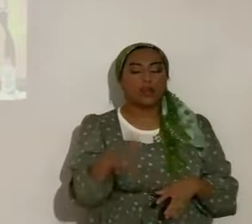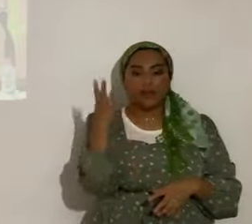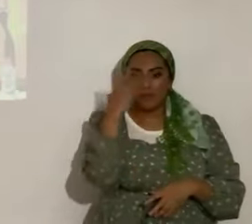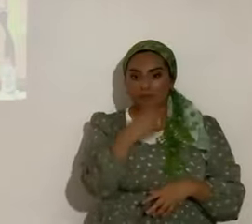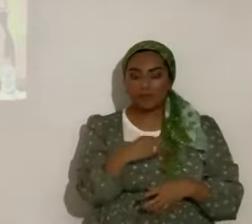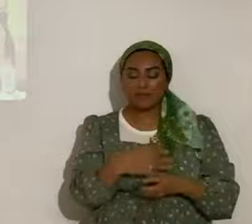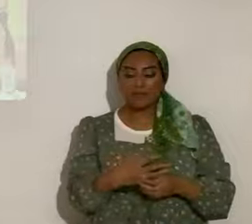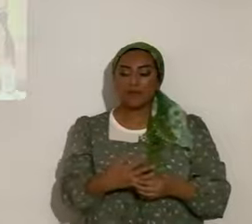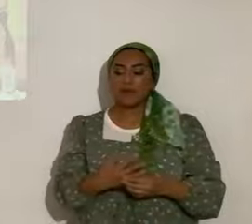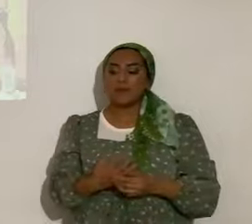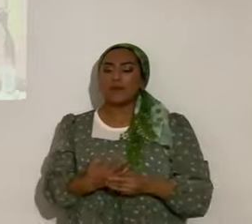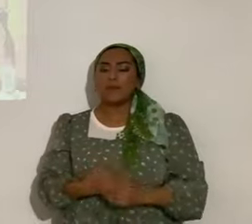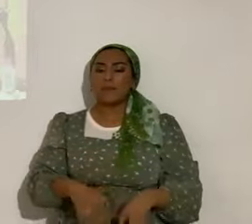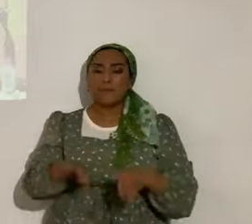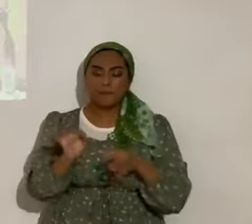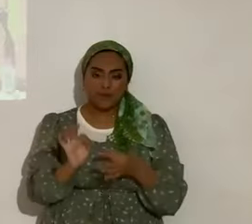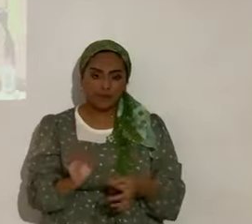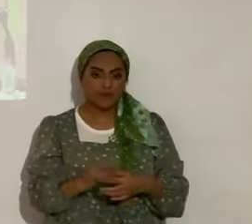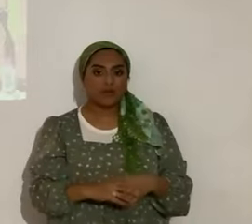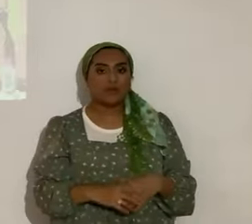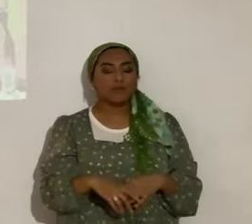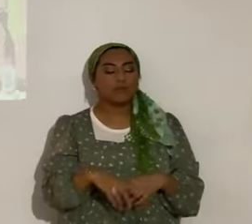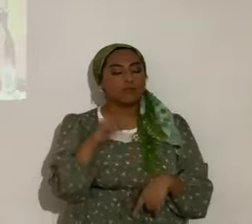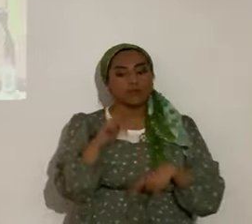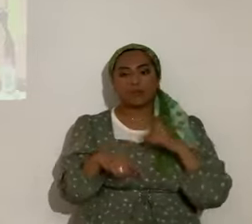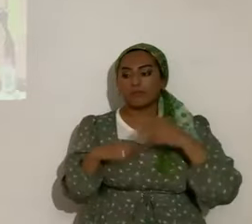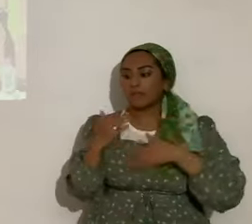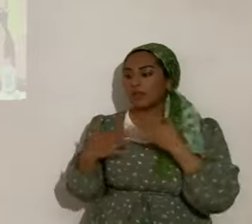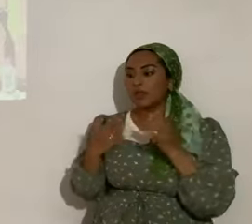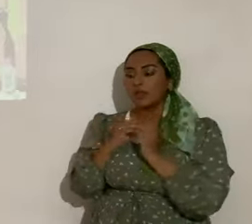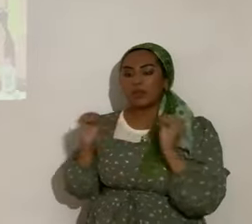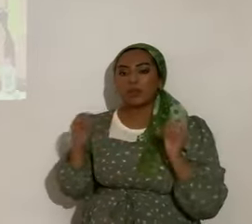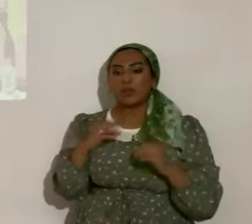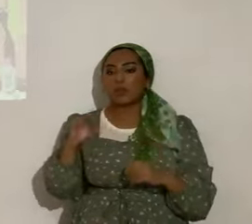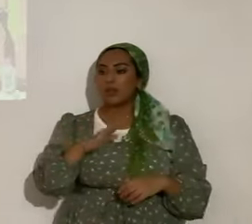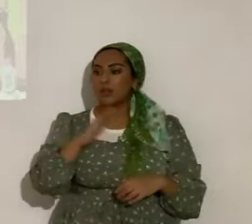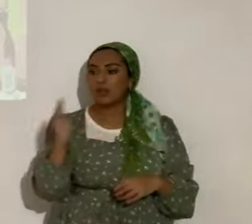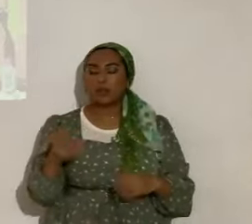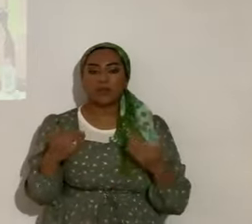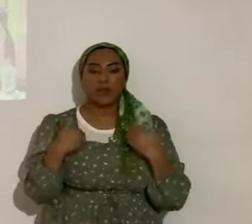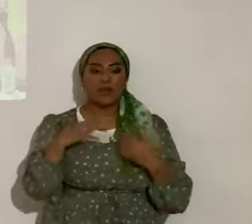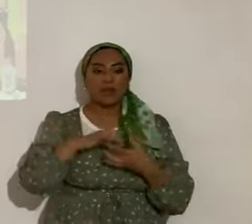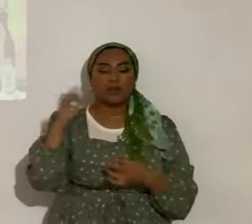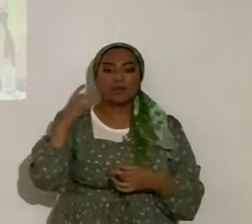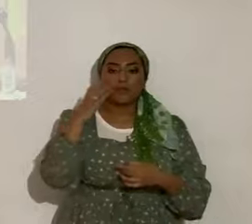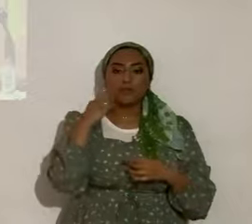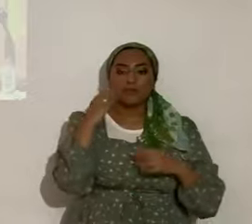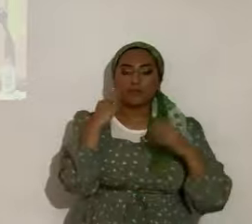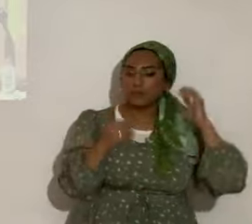preciosa, perfecta, no puede avanzar para nada, y jamás tendrá una experiencia espiritual